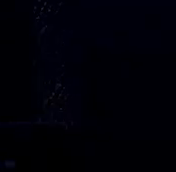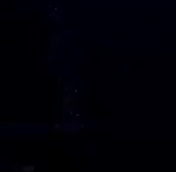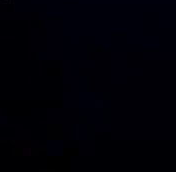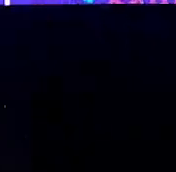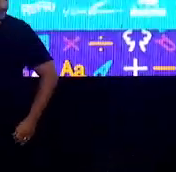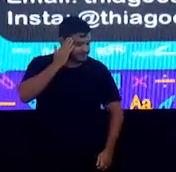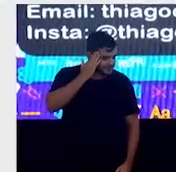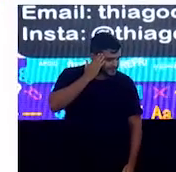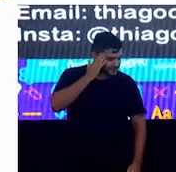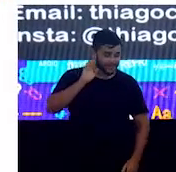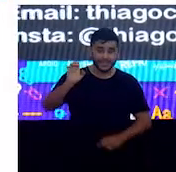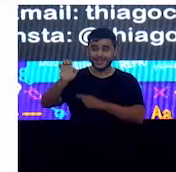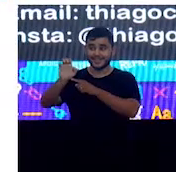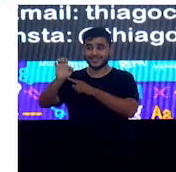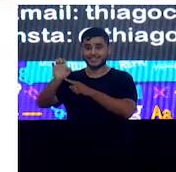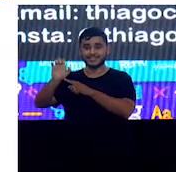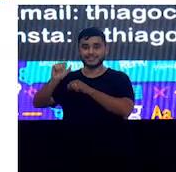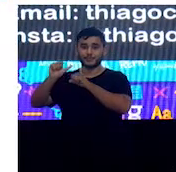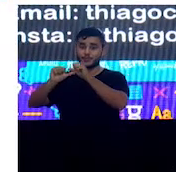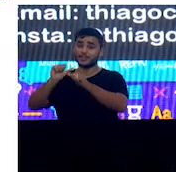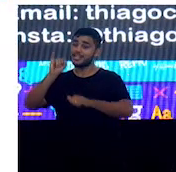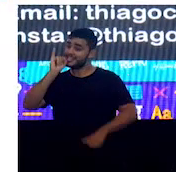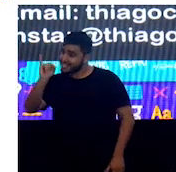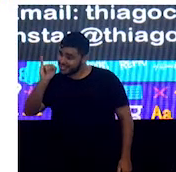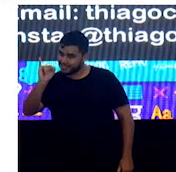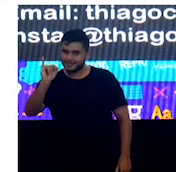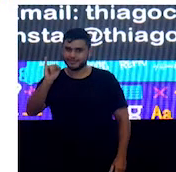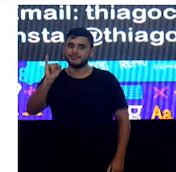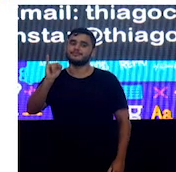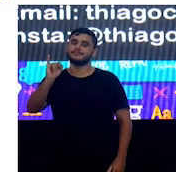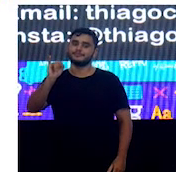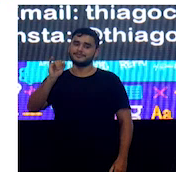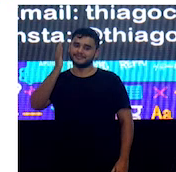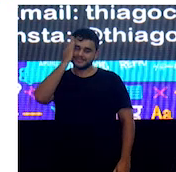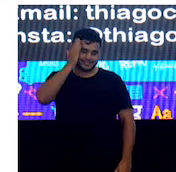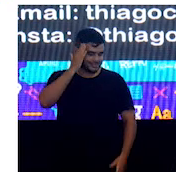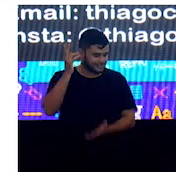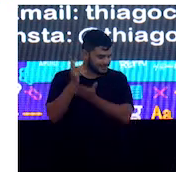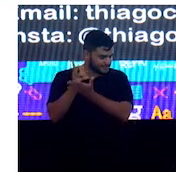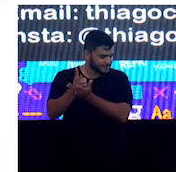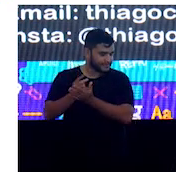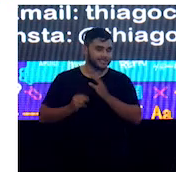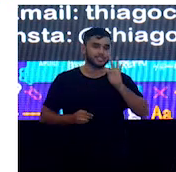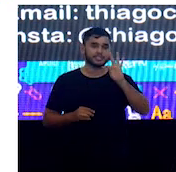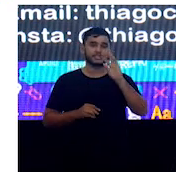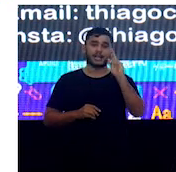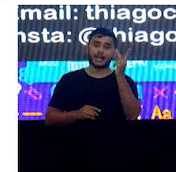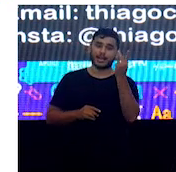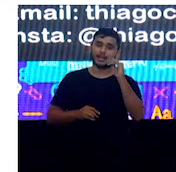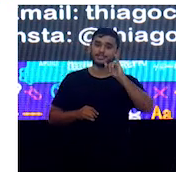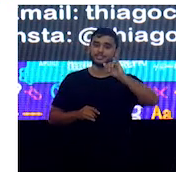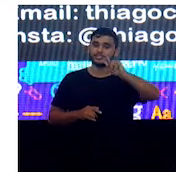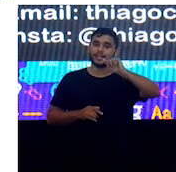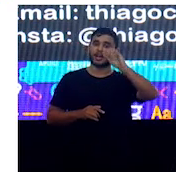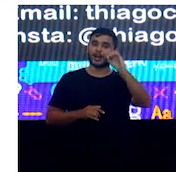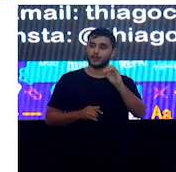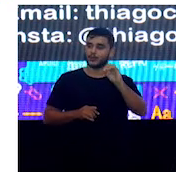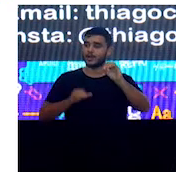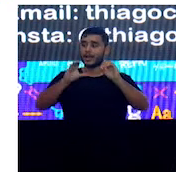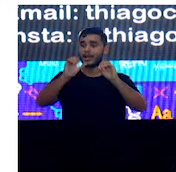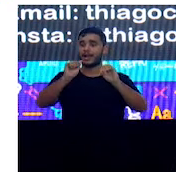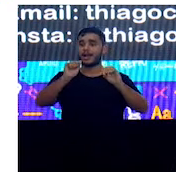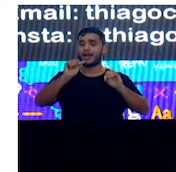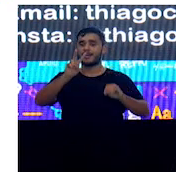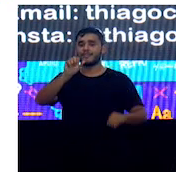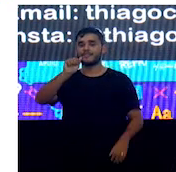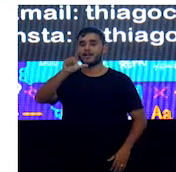Tiago com TH e Cavalcante com I. Não escreva